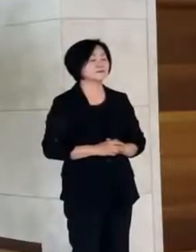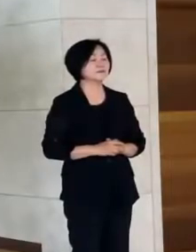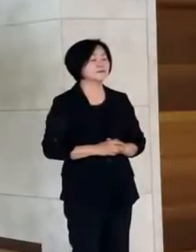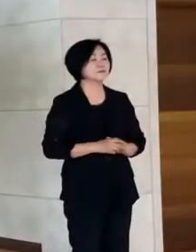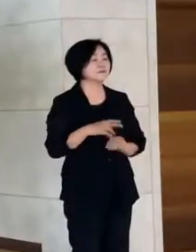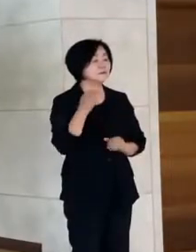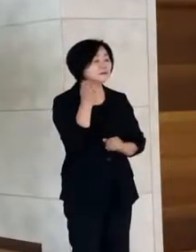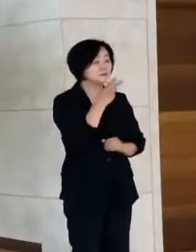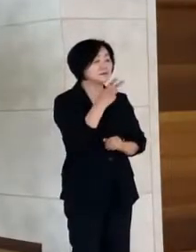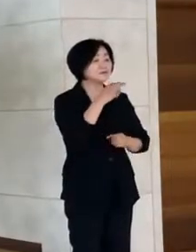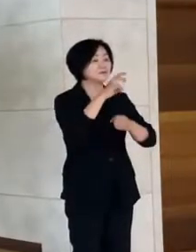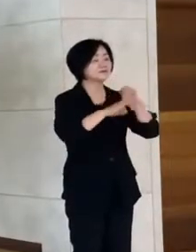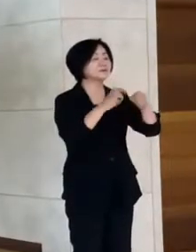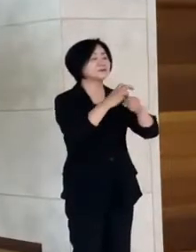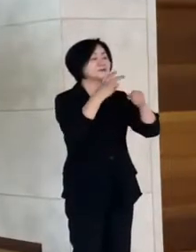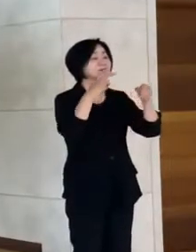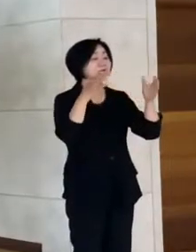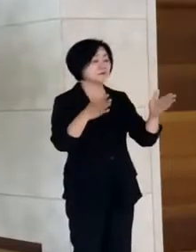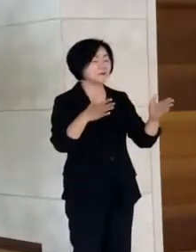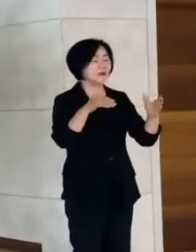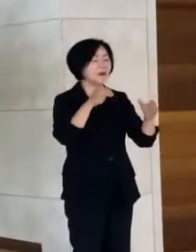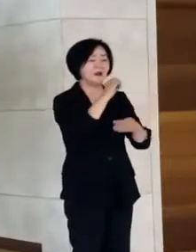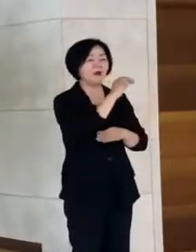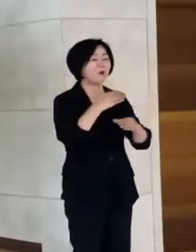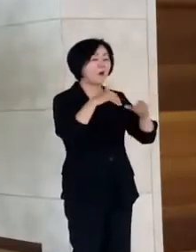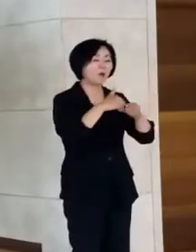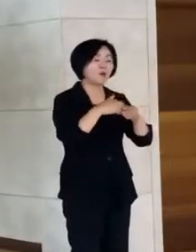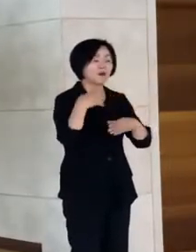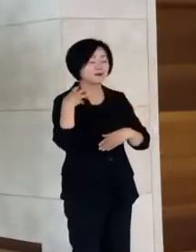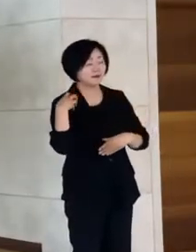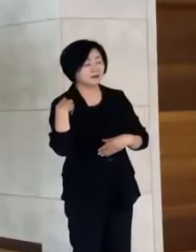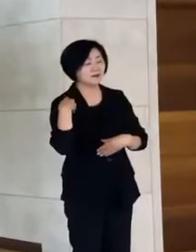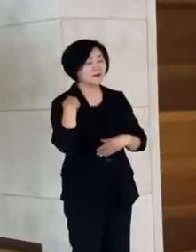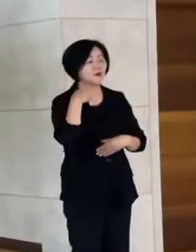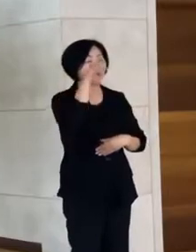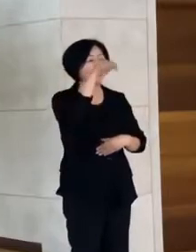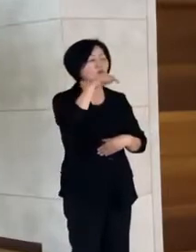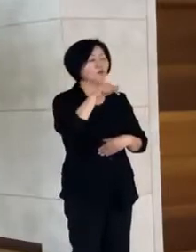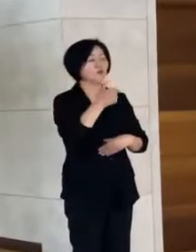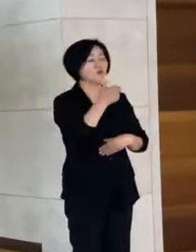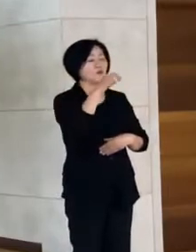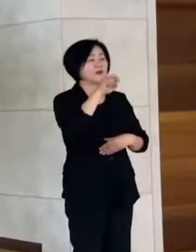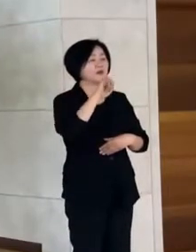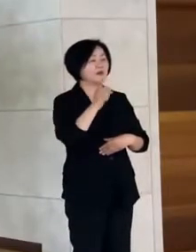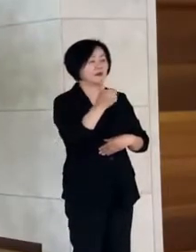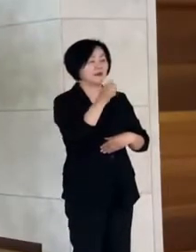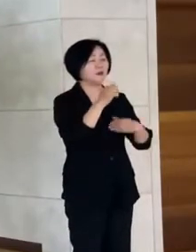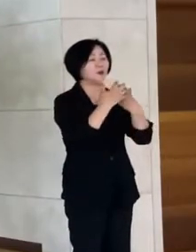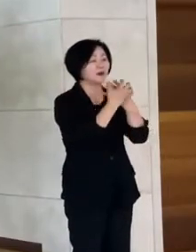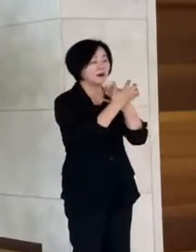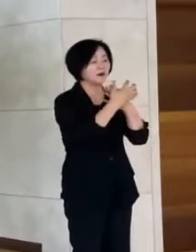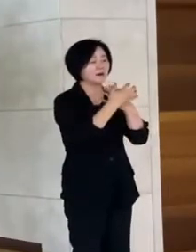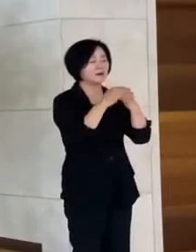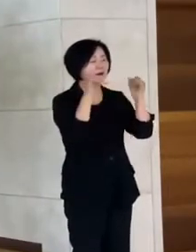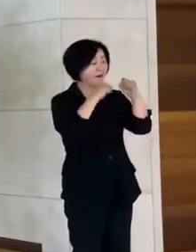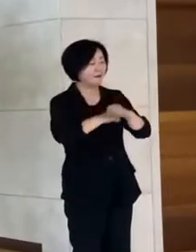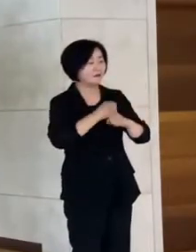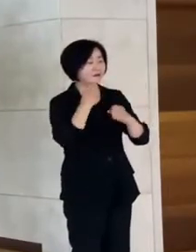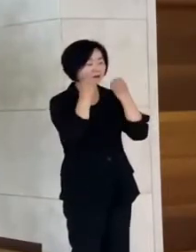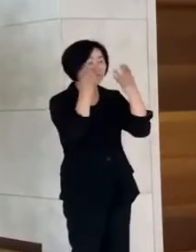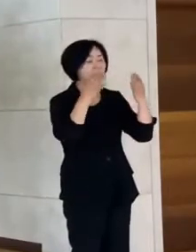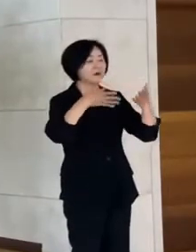아울러 32년간 양평의 문화를 이끌어온 국민회관이 새로운 복합문화 공간이